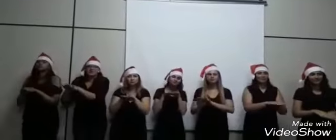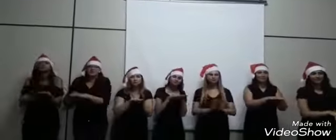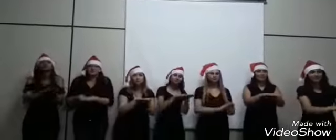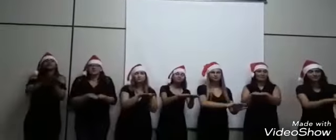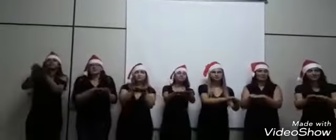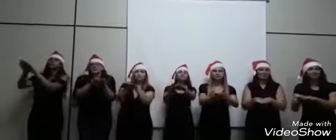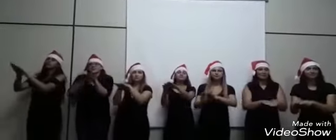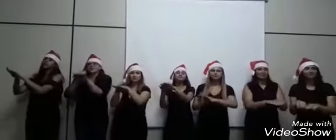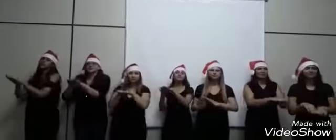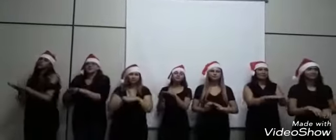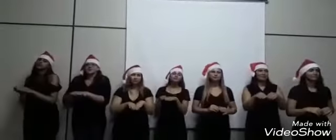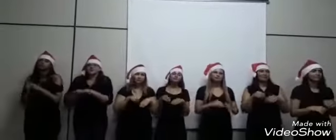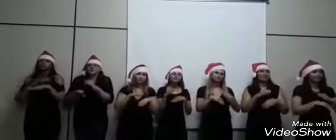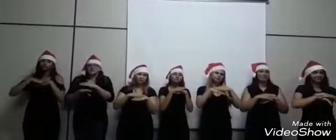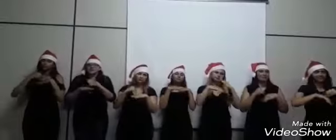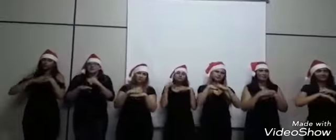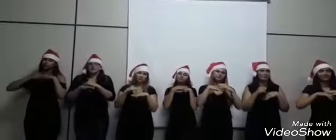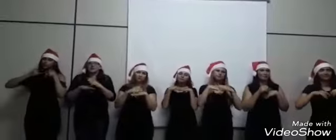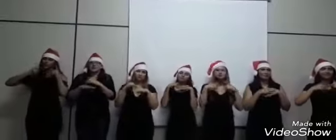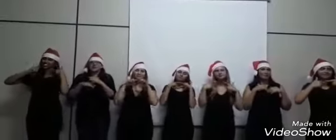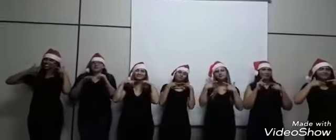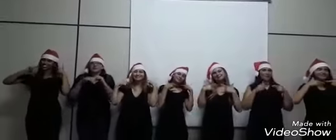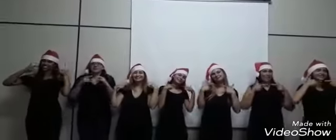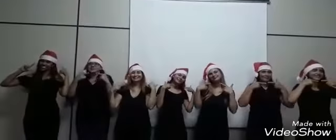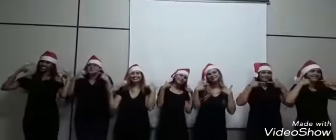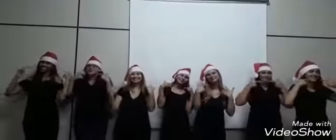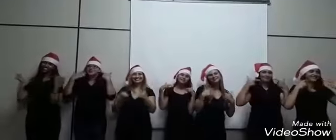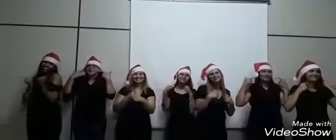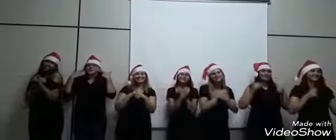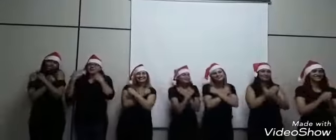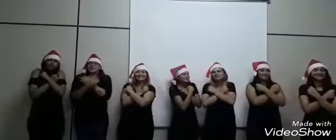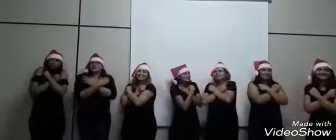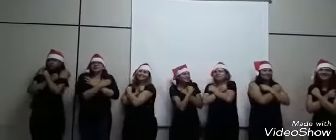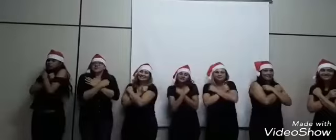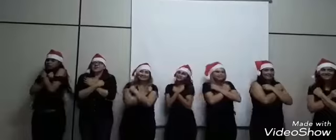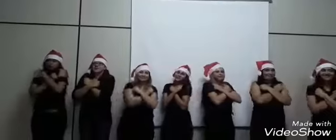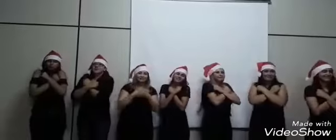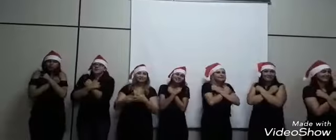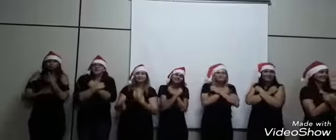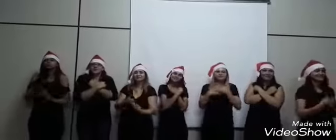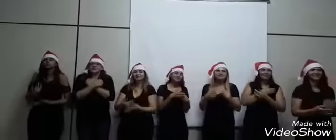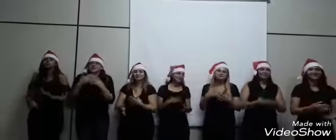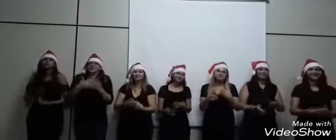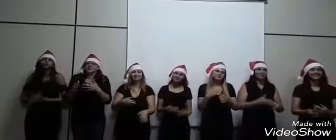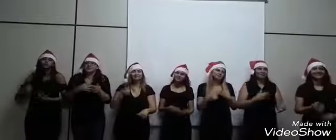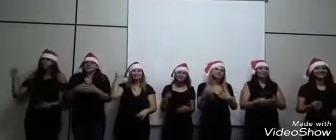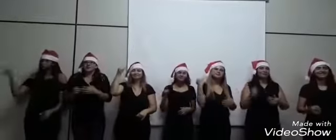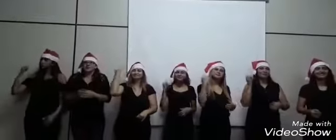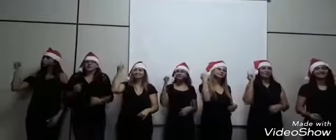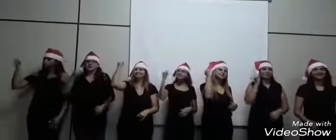extinção O gesto, suízo, o abraço, o que for O melhor